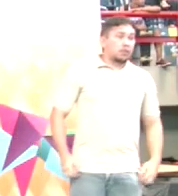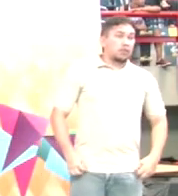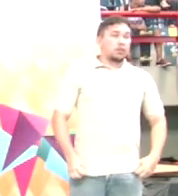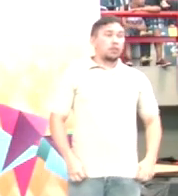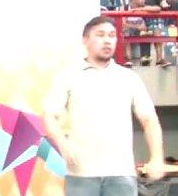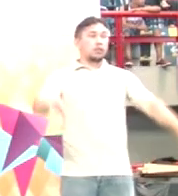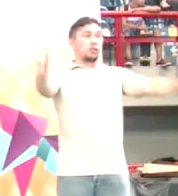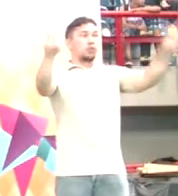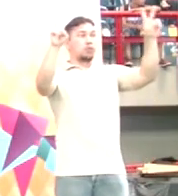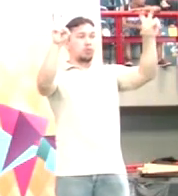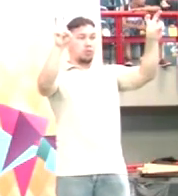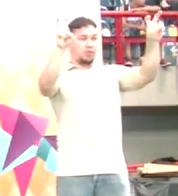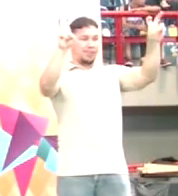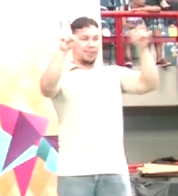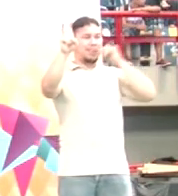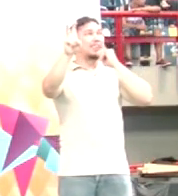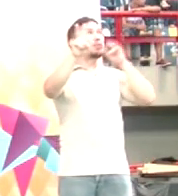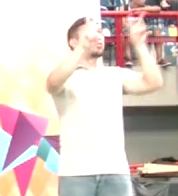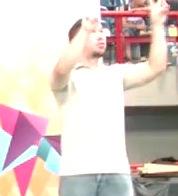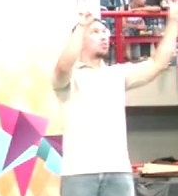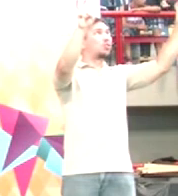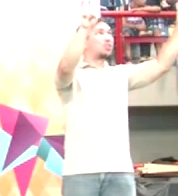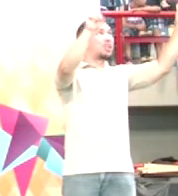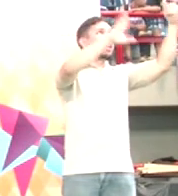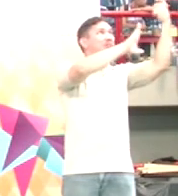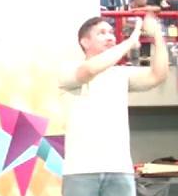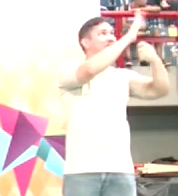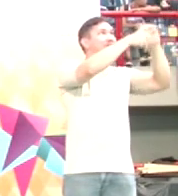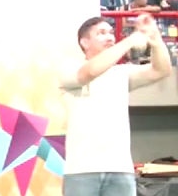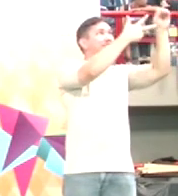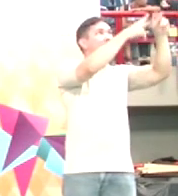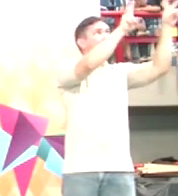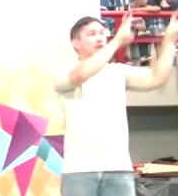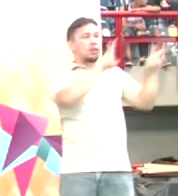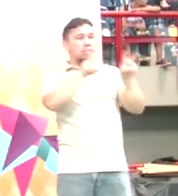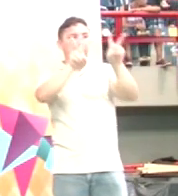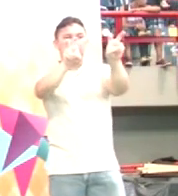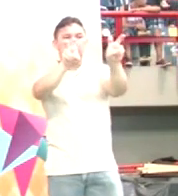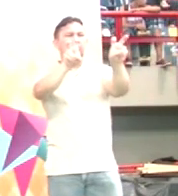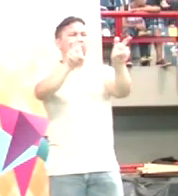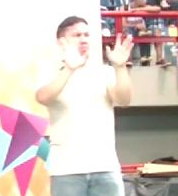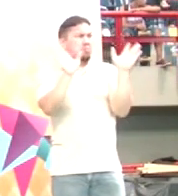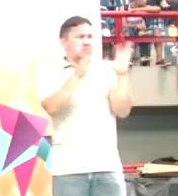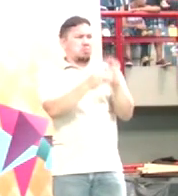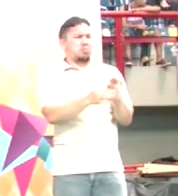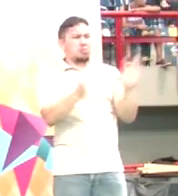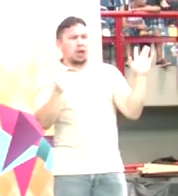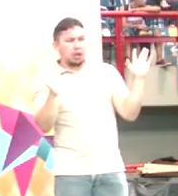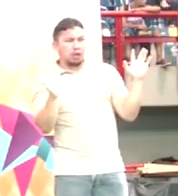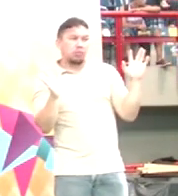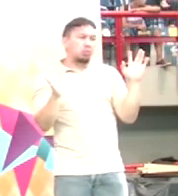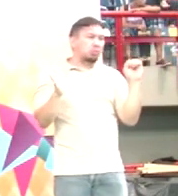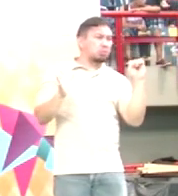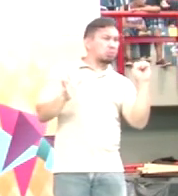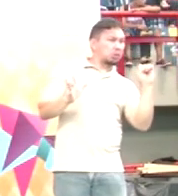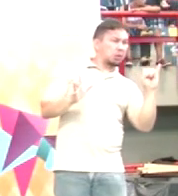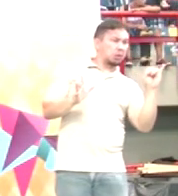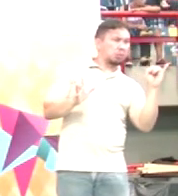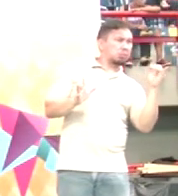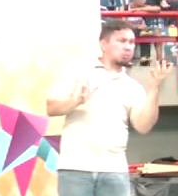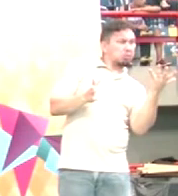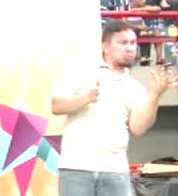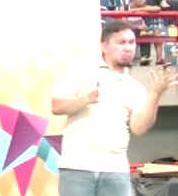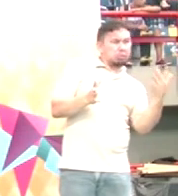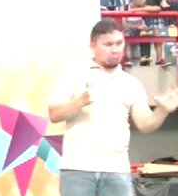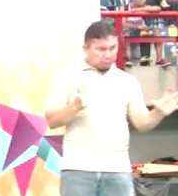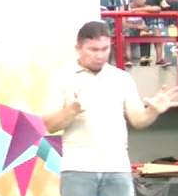é facultativo. Se você quiser botar na redação, bem. Se você não quiser botar,